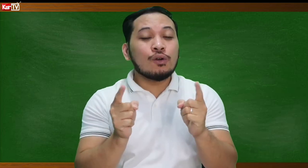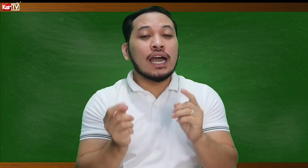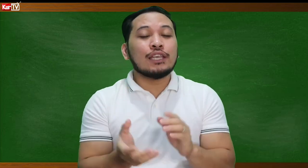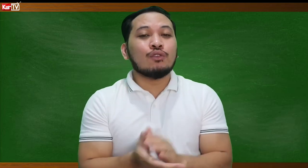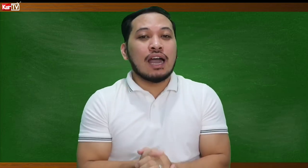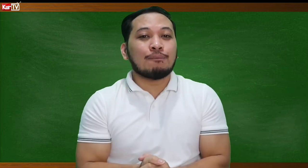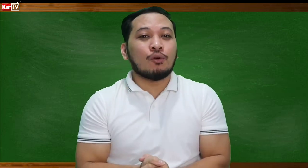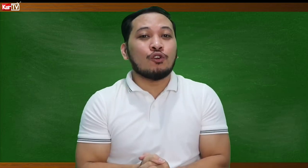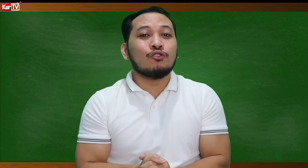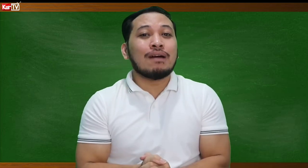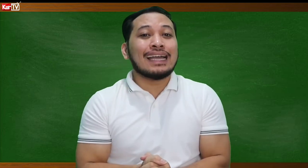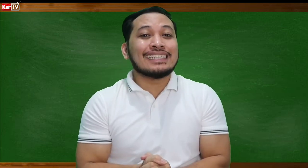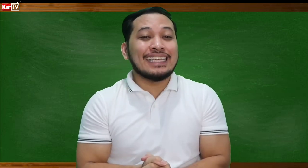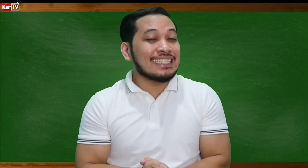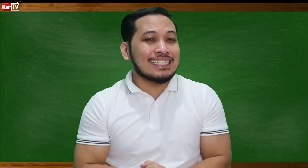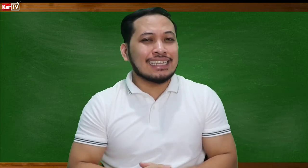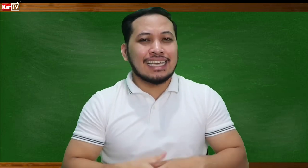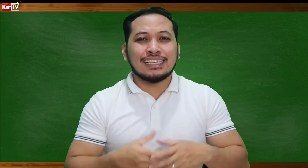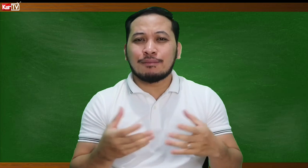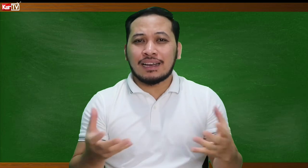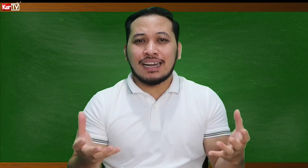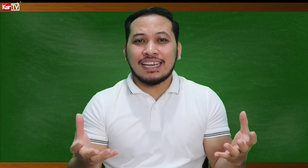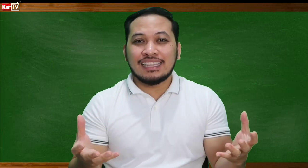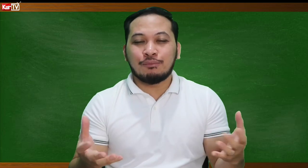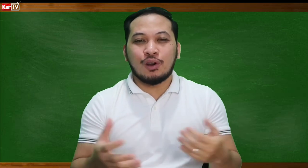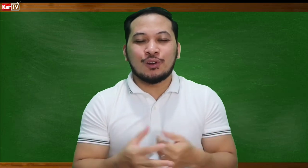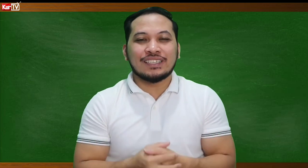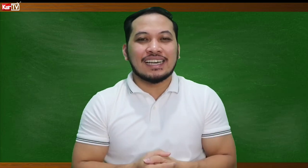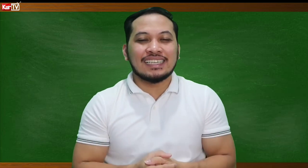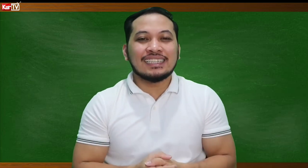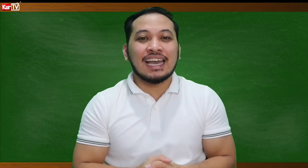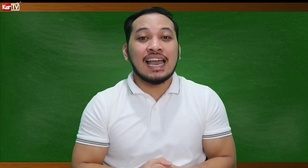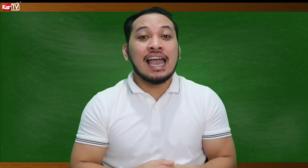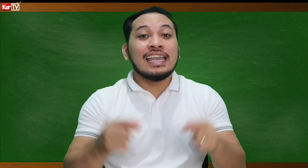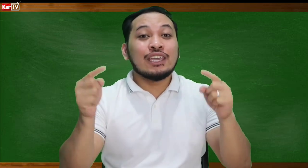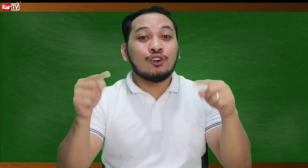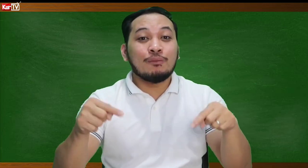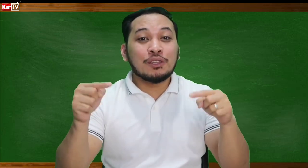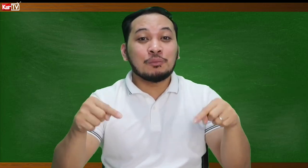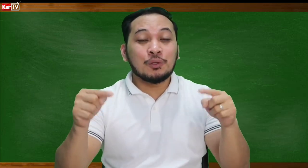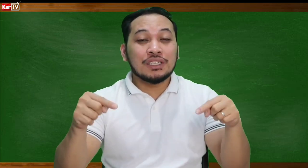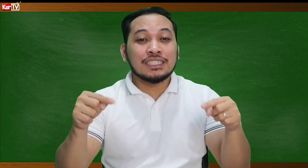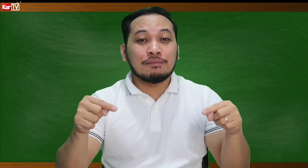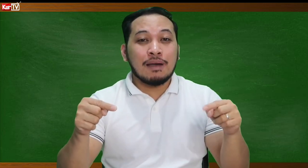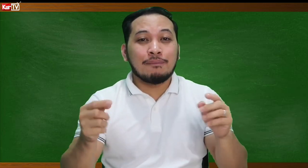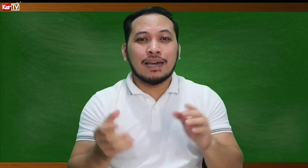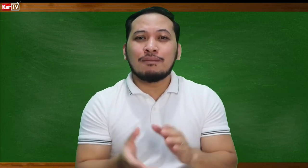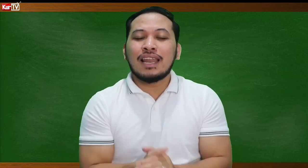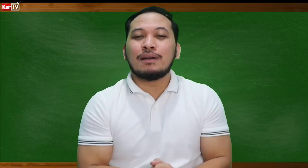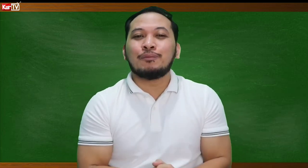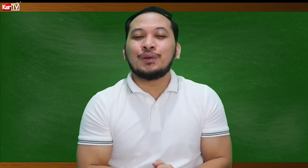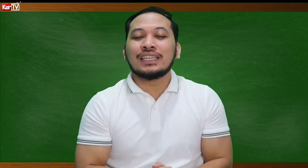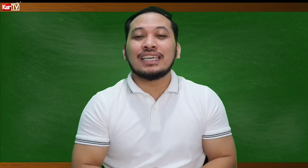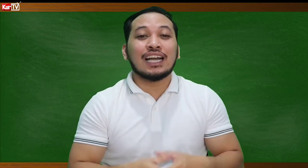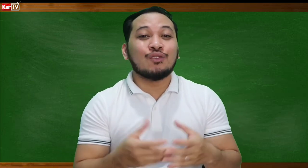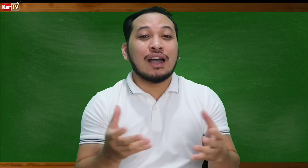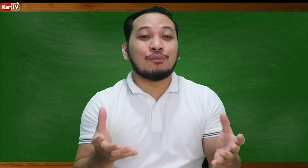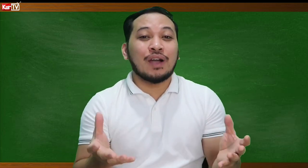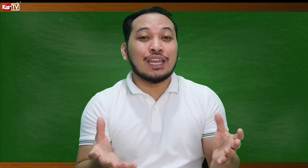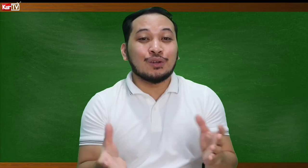nahulaan nyo nga po yung mga isinenyas natin sa paraang hindi po ako nagsasalita, i-comment nyo po dyan sa baba para malaman po natin na kayo nga po ay